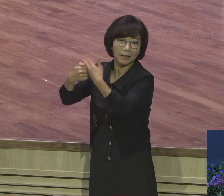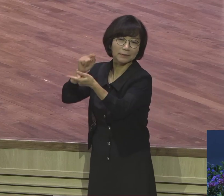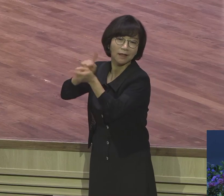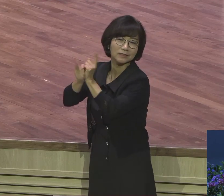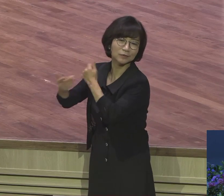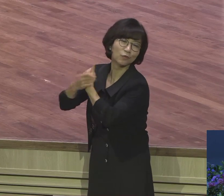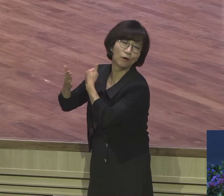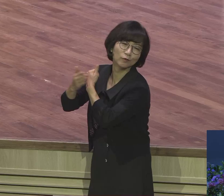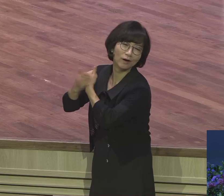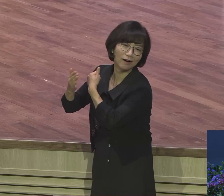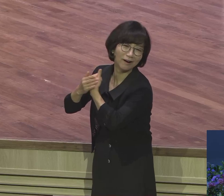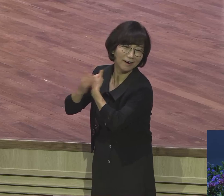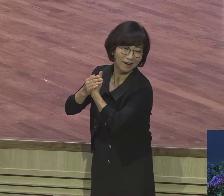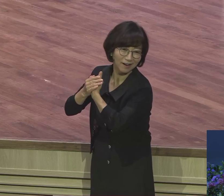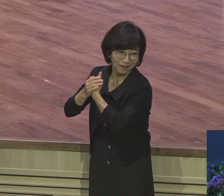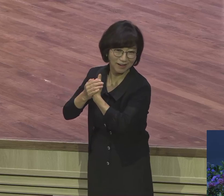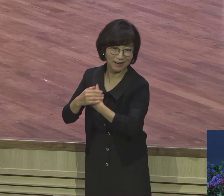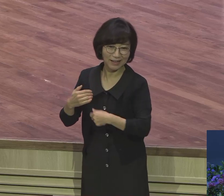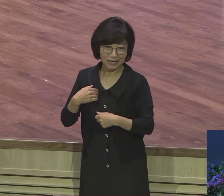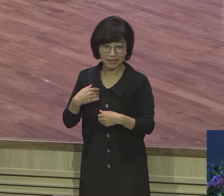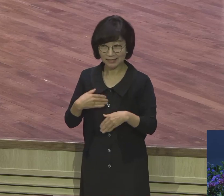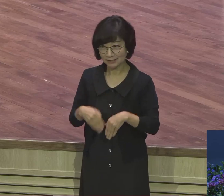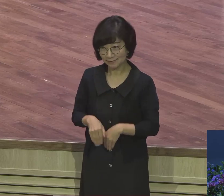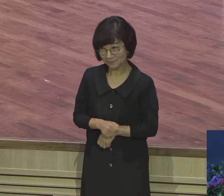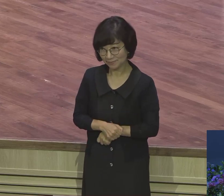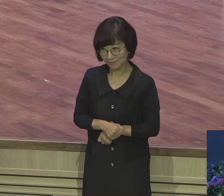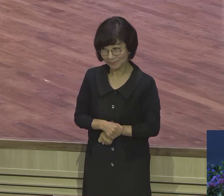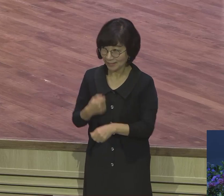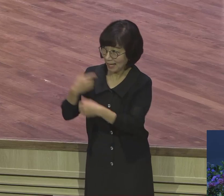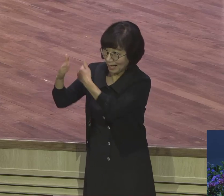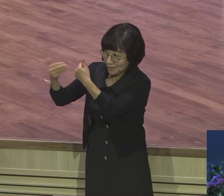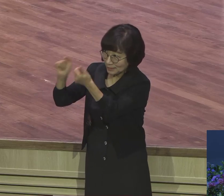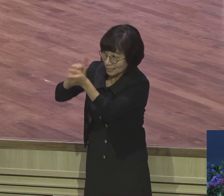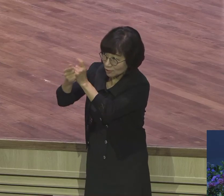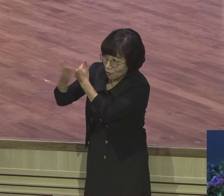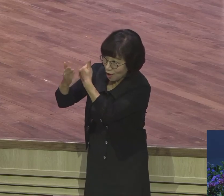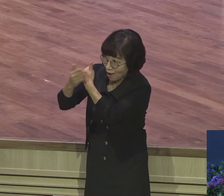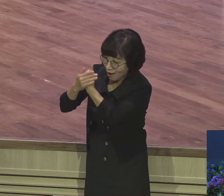내가 한 게 없어요. 하나님이 다 했어요.